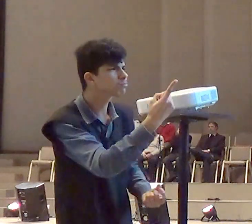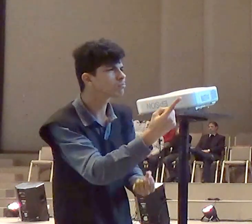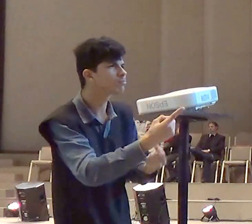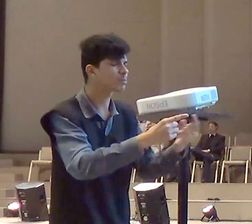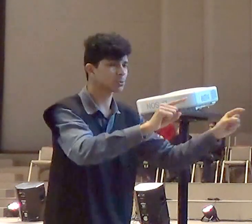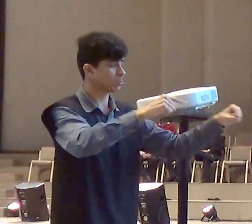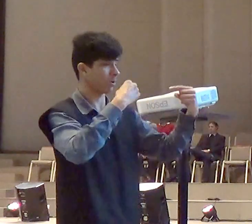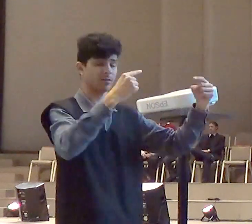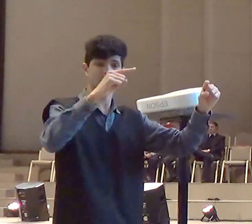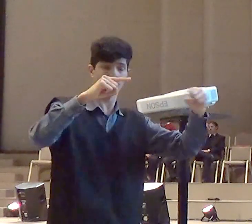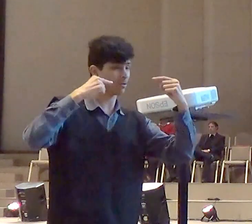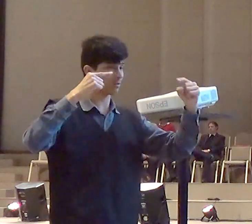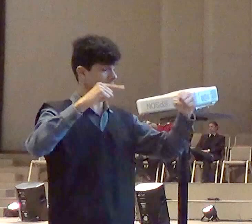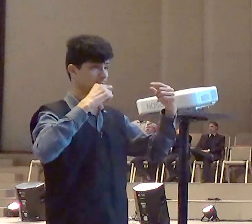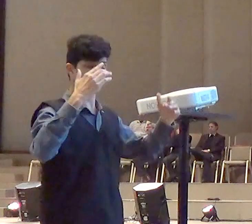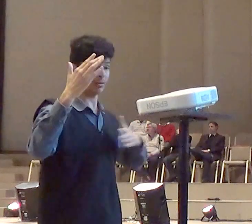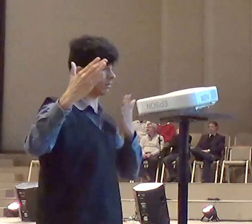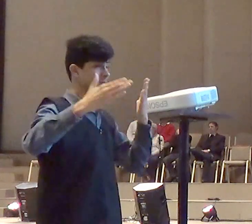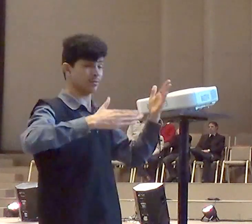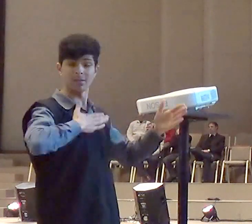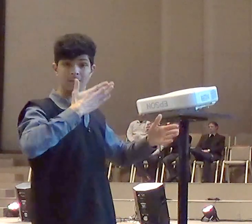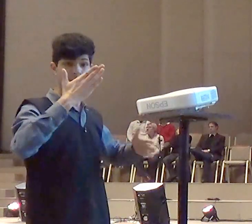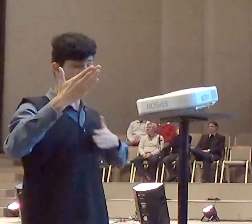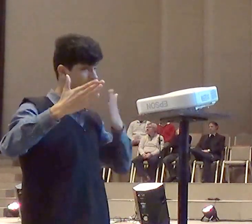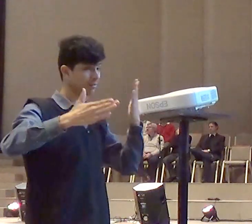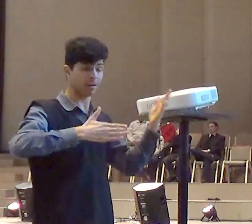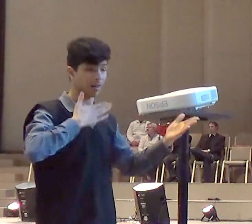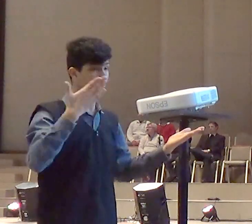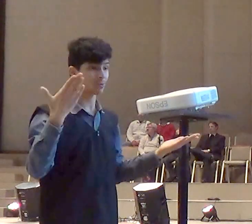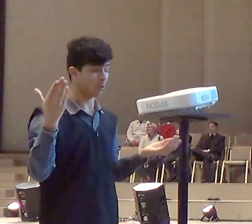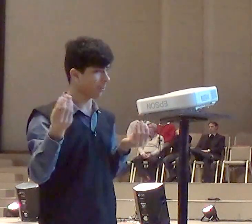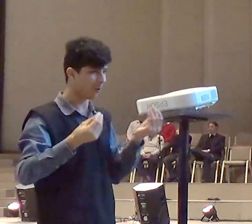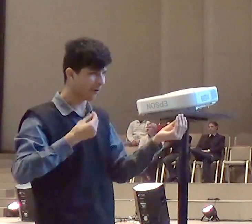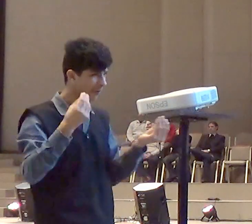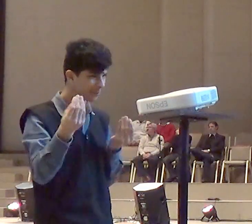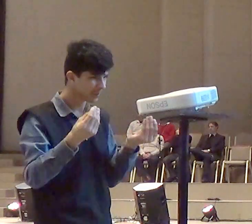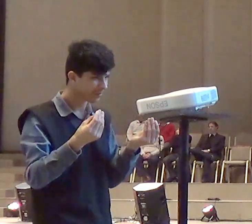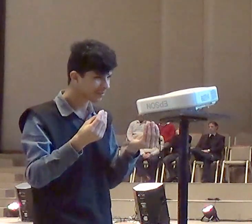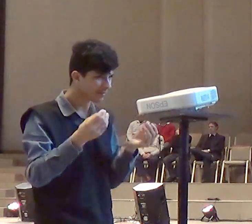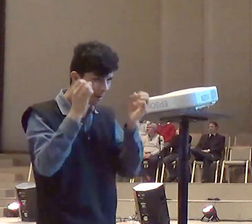Egito porque numa perspectiva pastoral